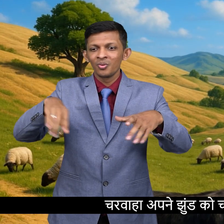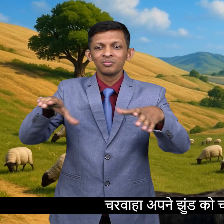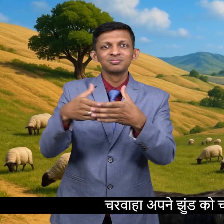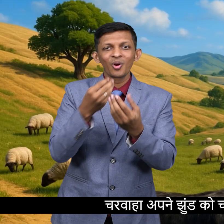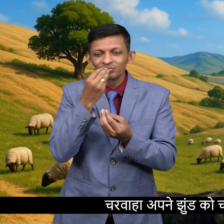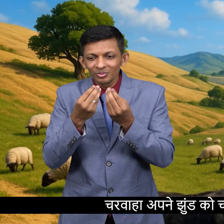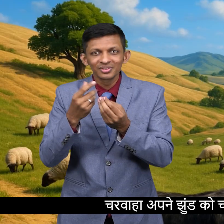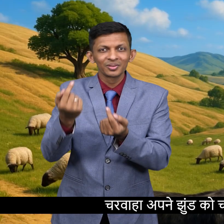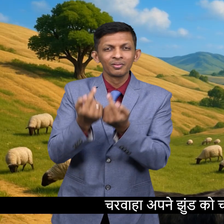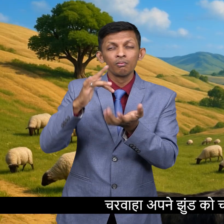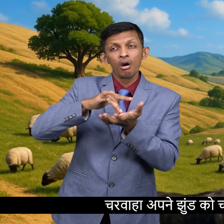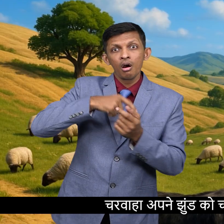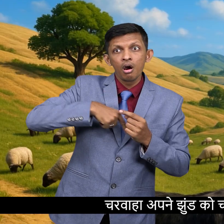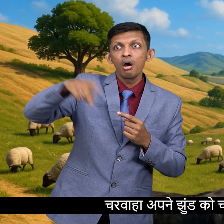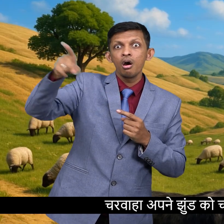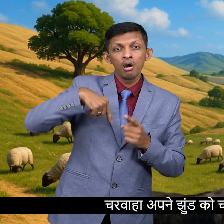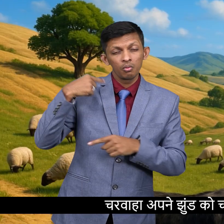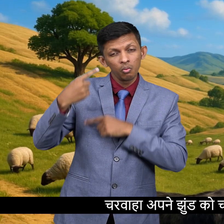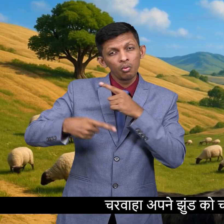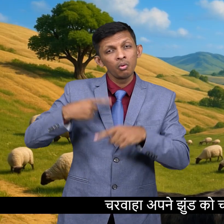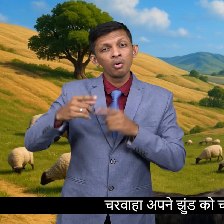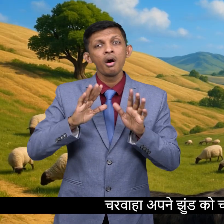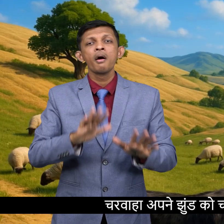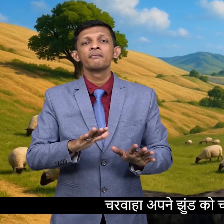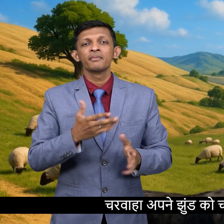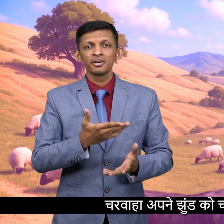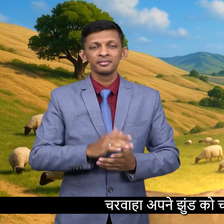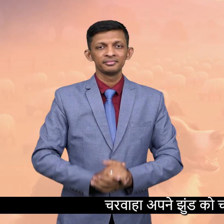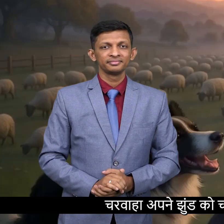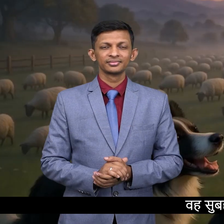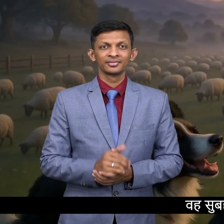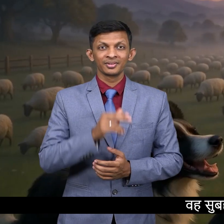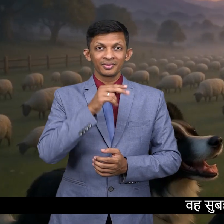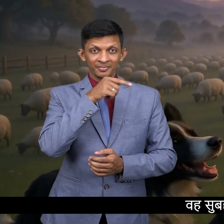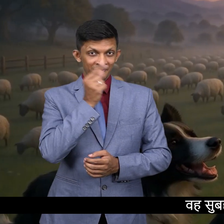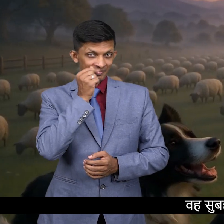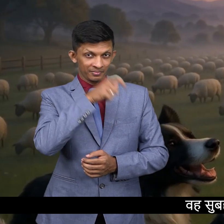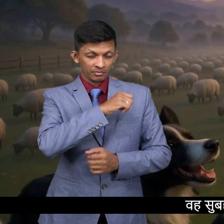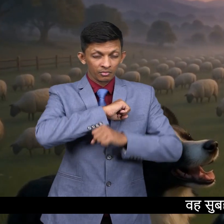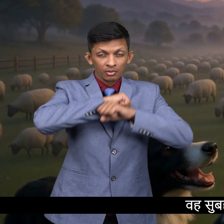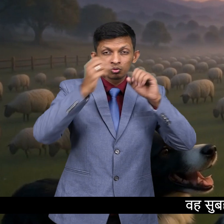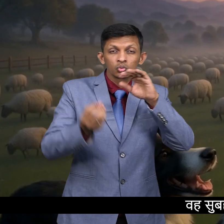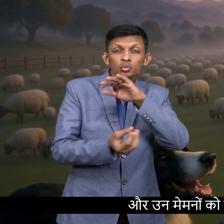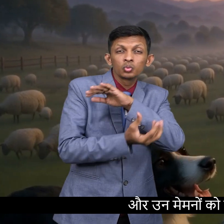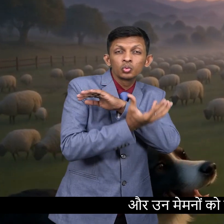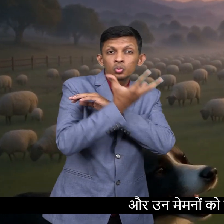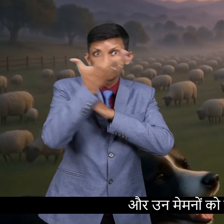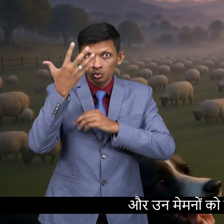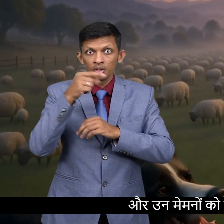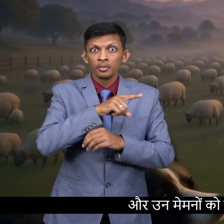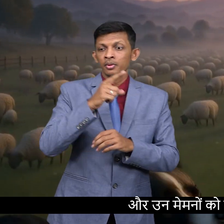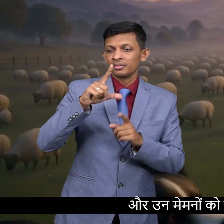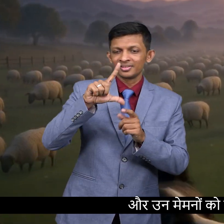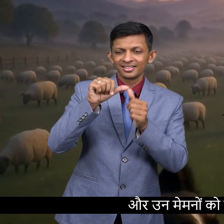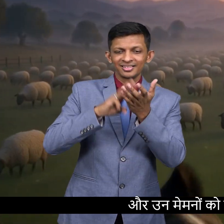वह वह सुबह जल्दी निकल जाता है और उन